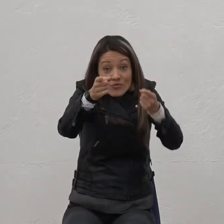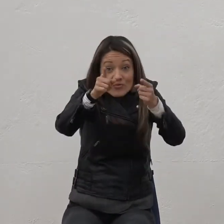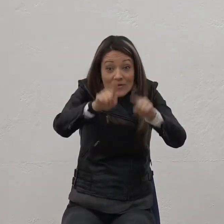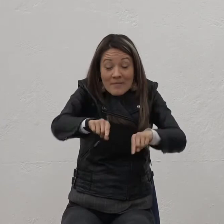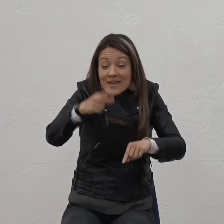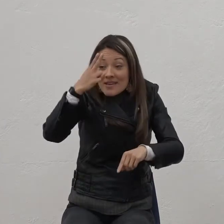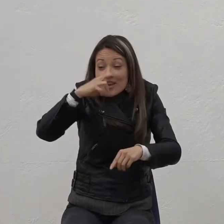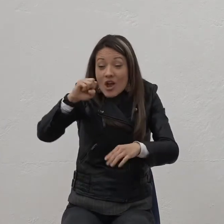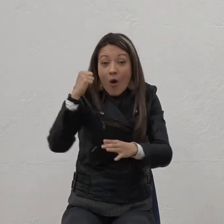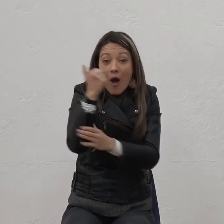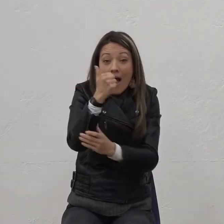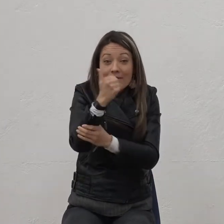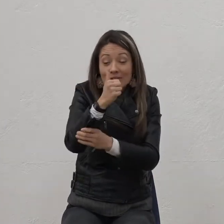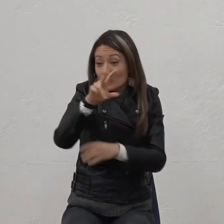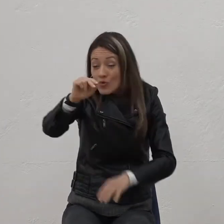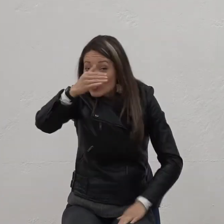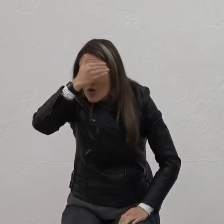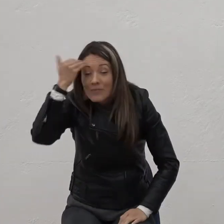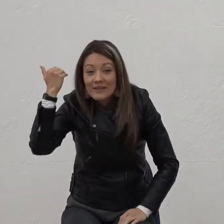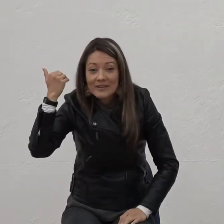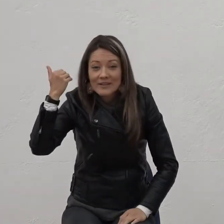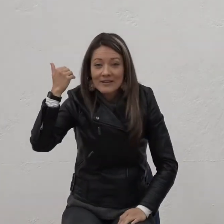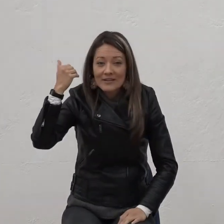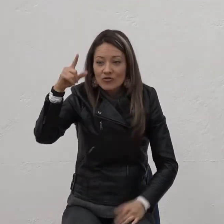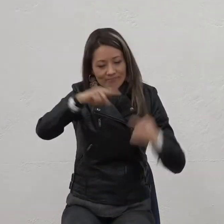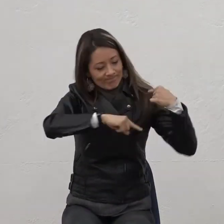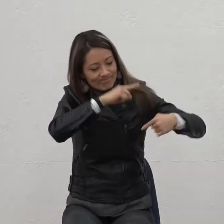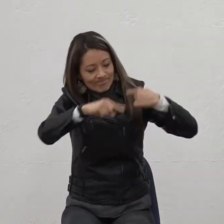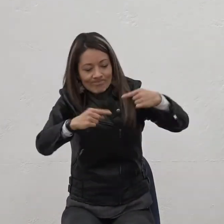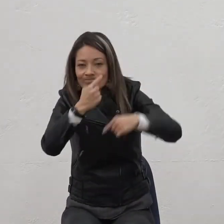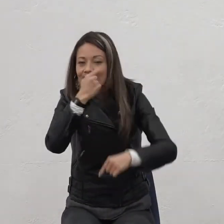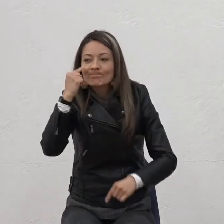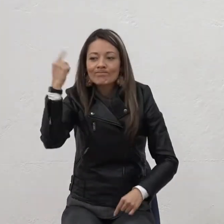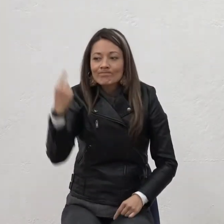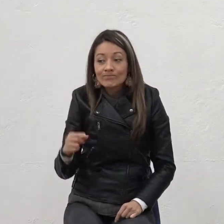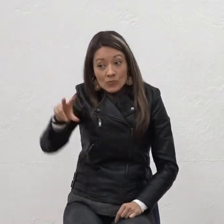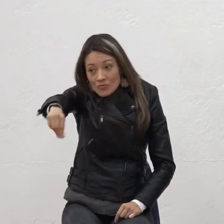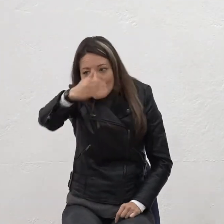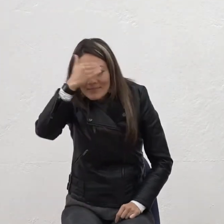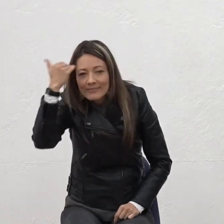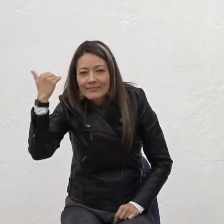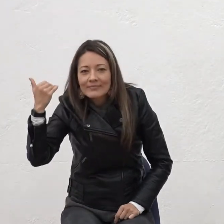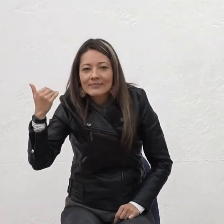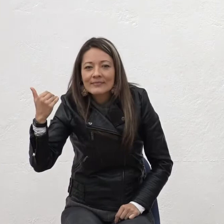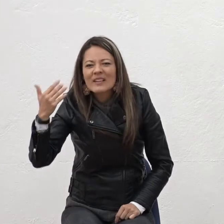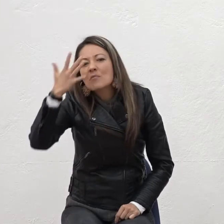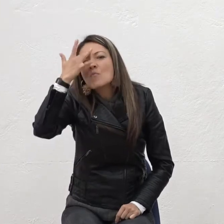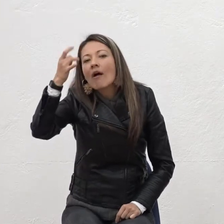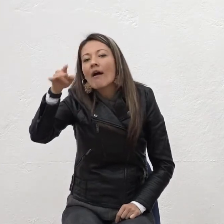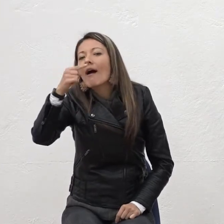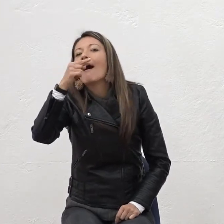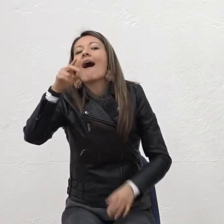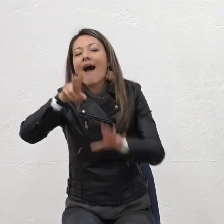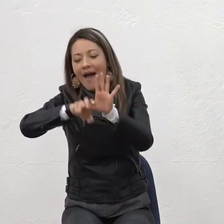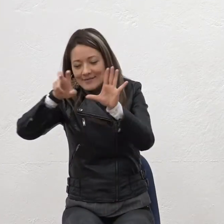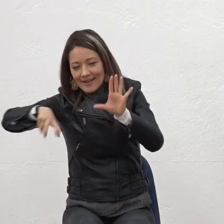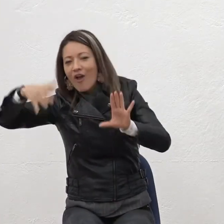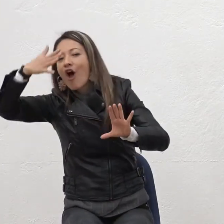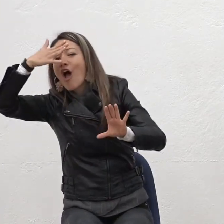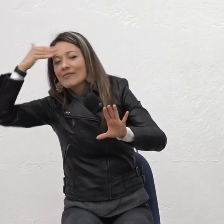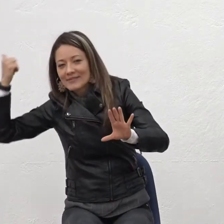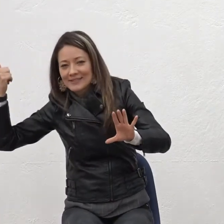eres hijo de Abraham. ¡Ey, no se te olvide de dónde vienes! Porque se le había olvidado de dónde él